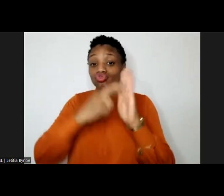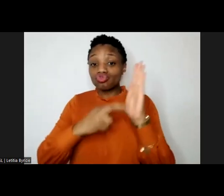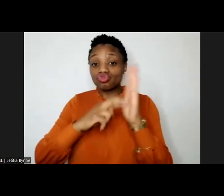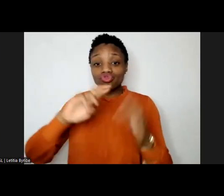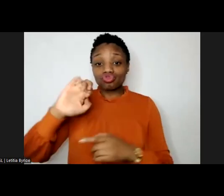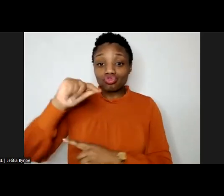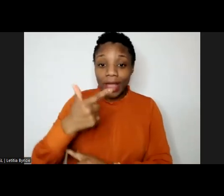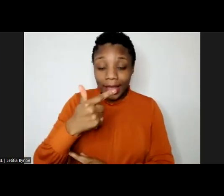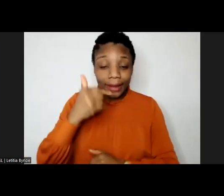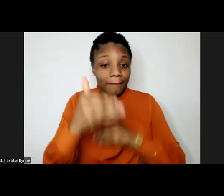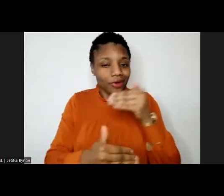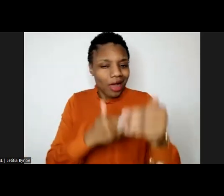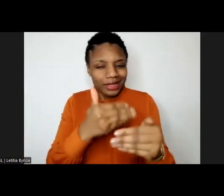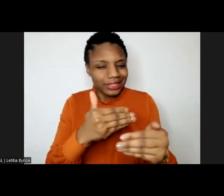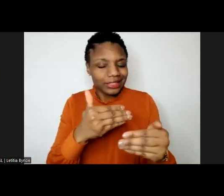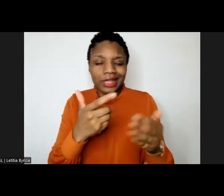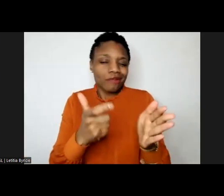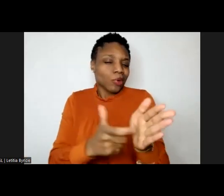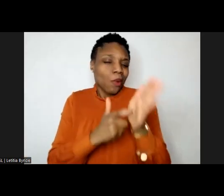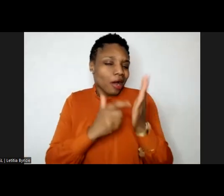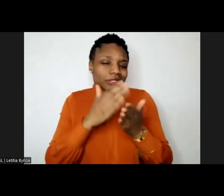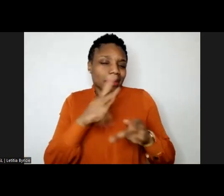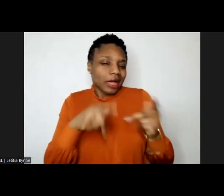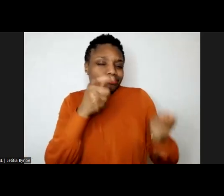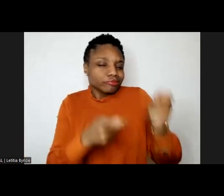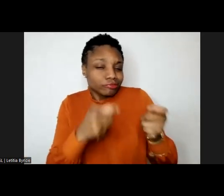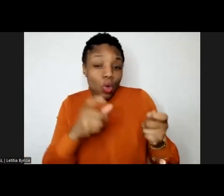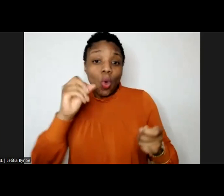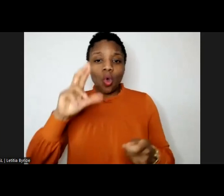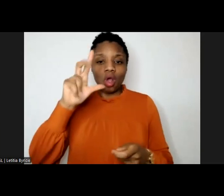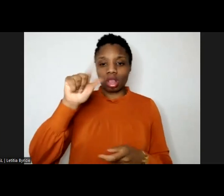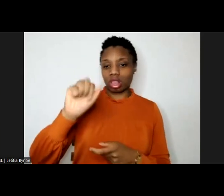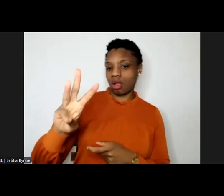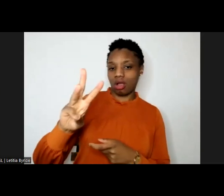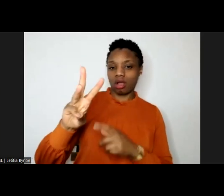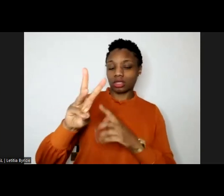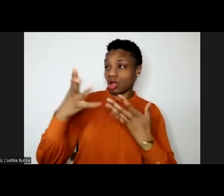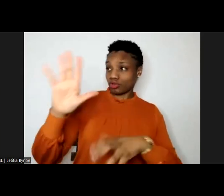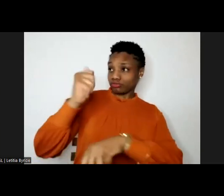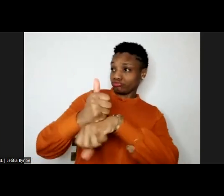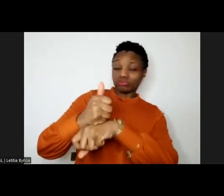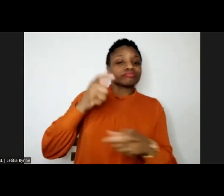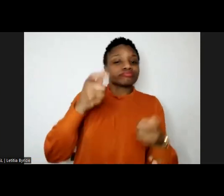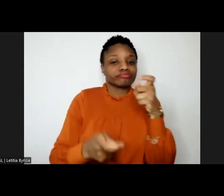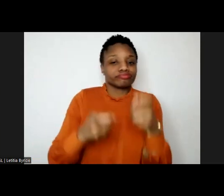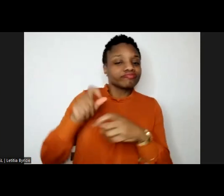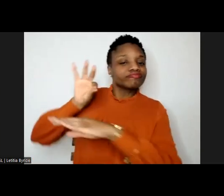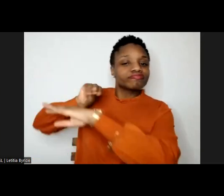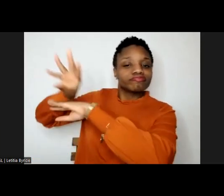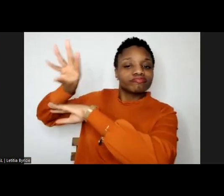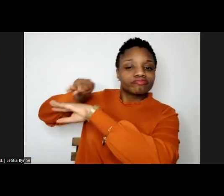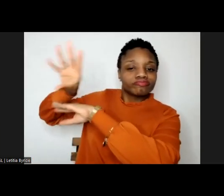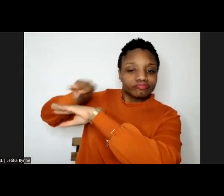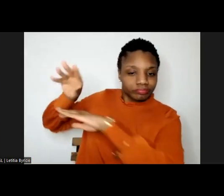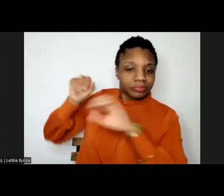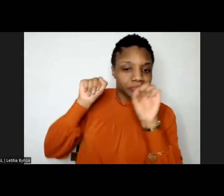eh regulatorios o reglamentarios que cada una de las agencias que están trabajando con nosotros eh tienen y según